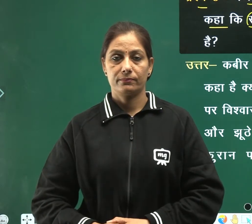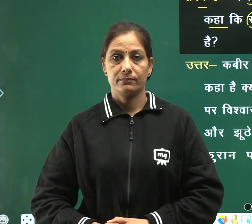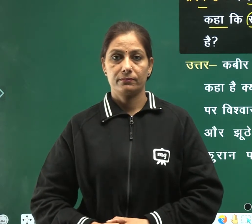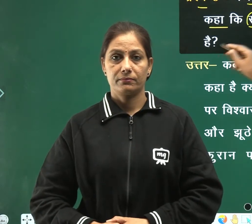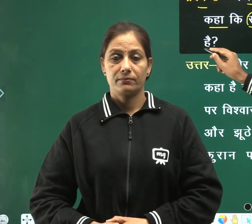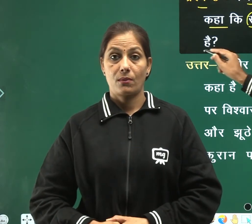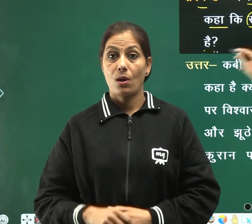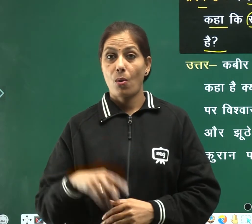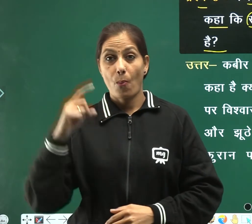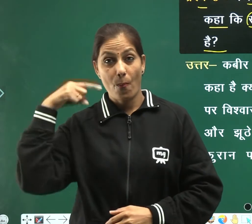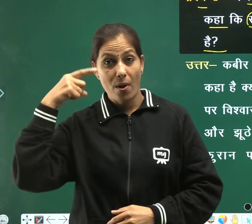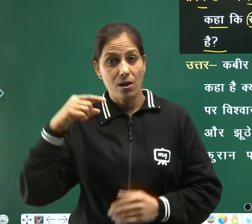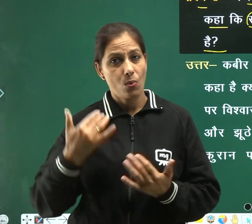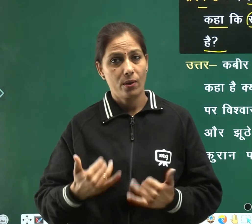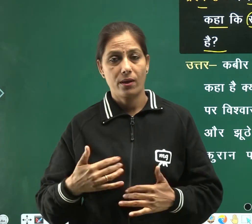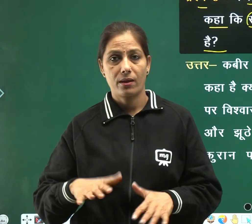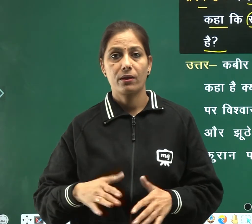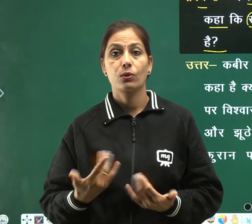बोरा गया है, अर्थात पागल हो गया है?